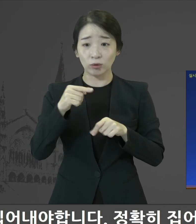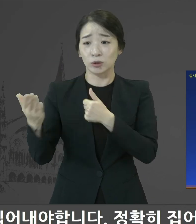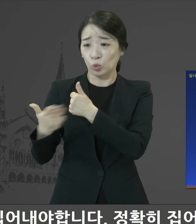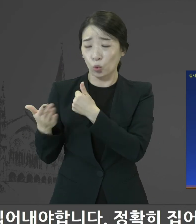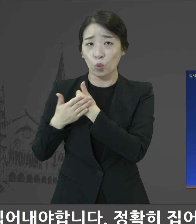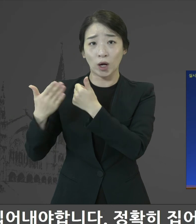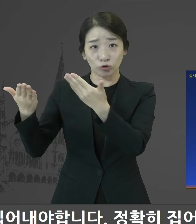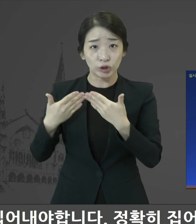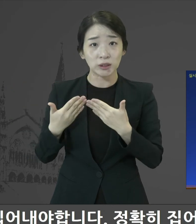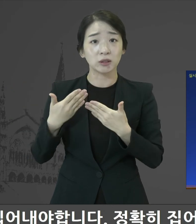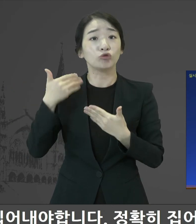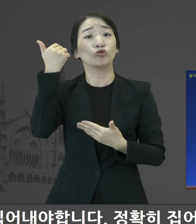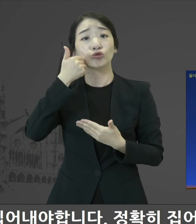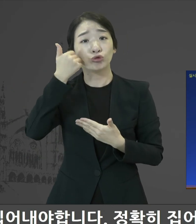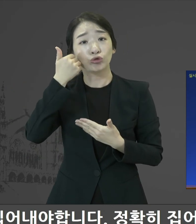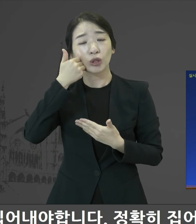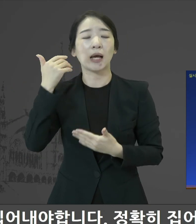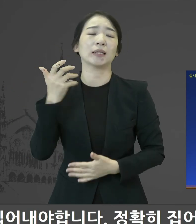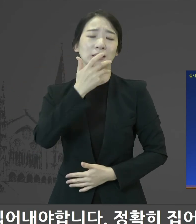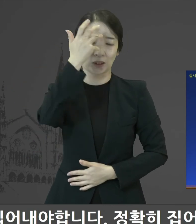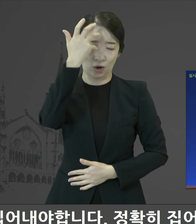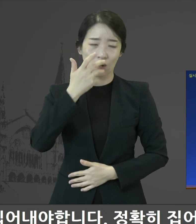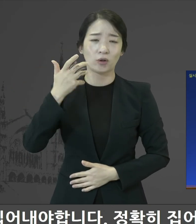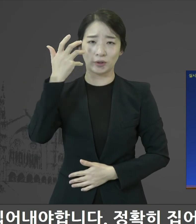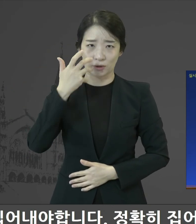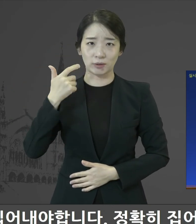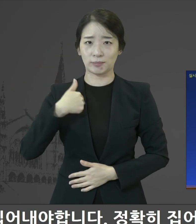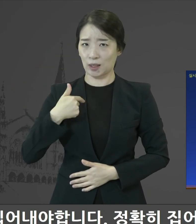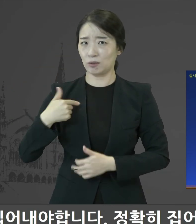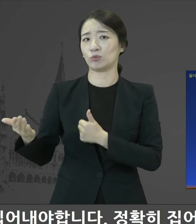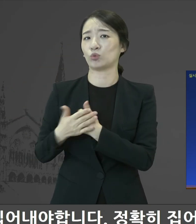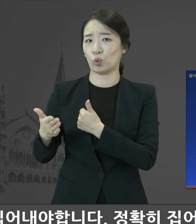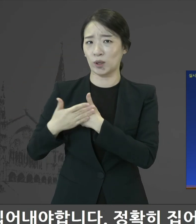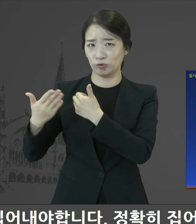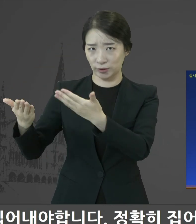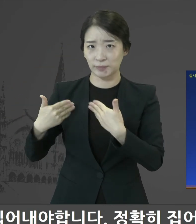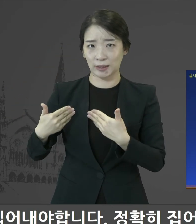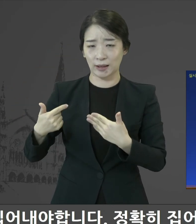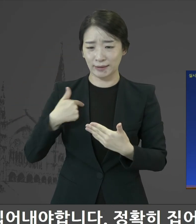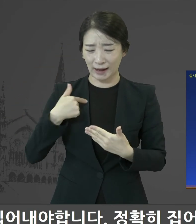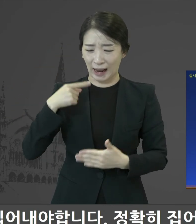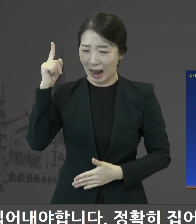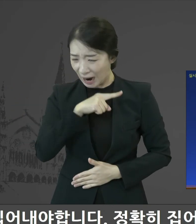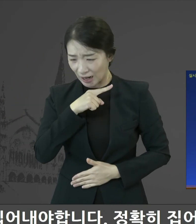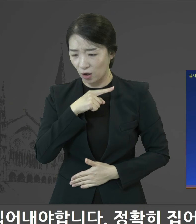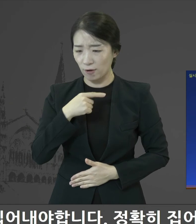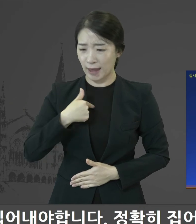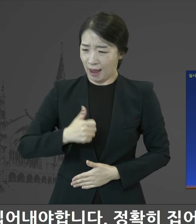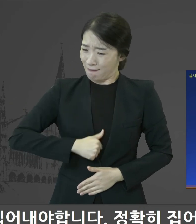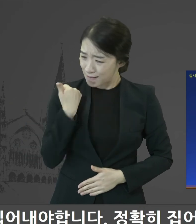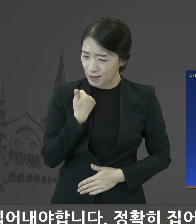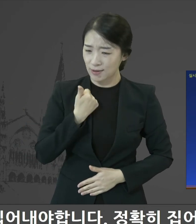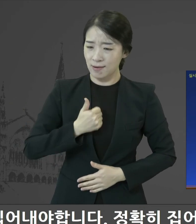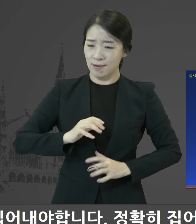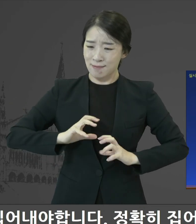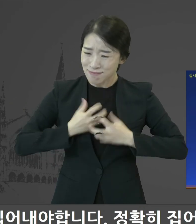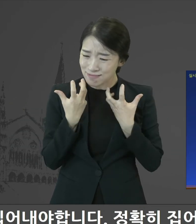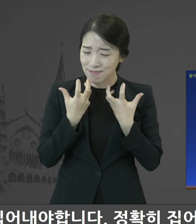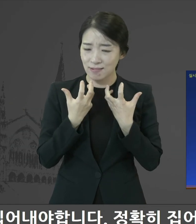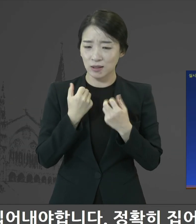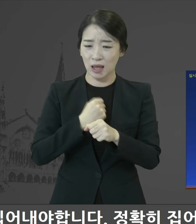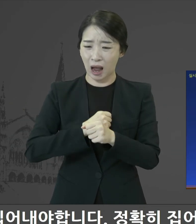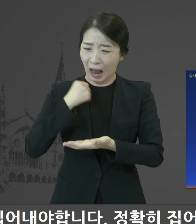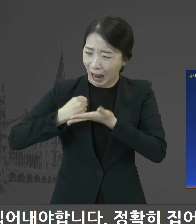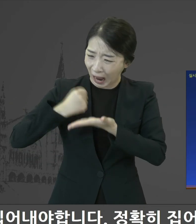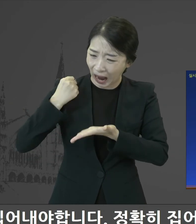성령께서 도와주셔야만 내 안에 있는 악독한 것들, 노하는 것들, 분내는 것들,